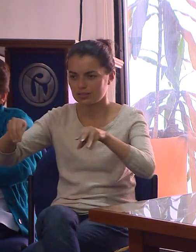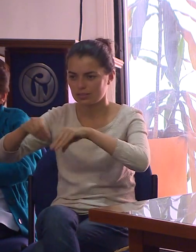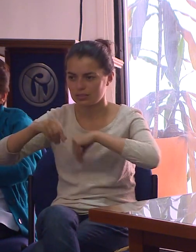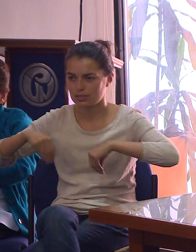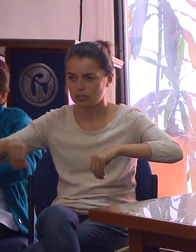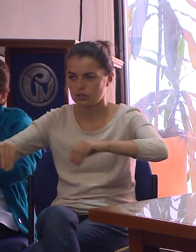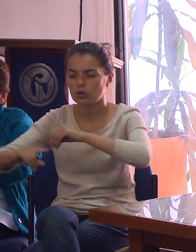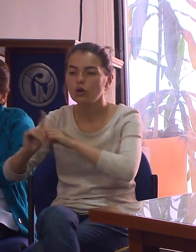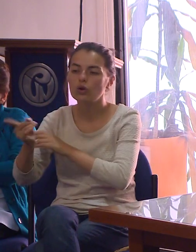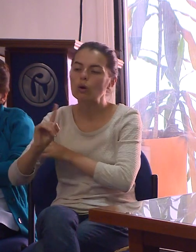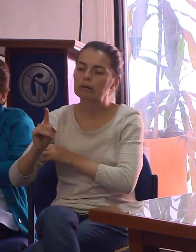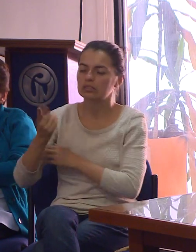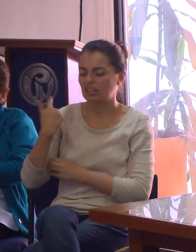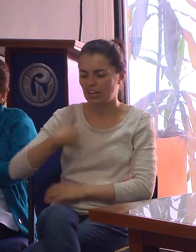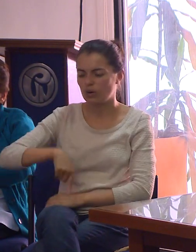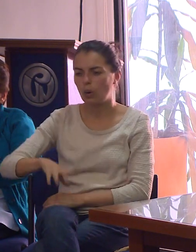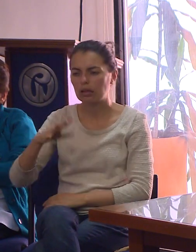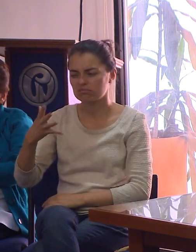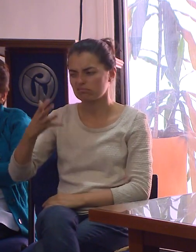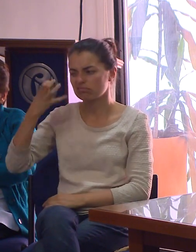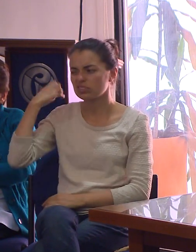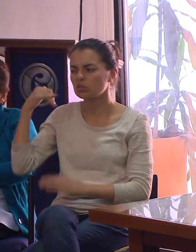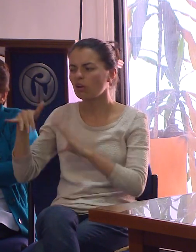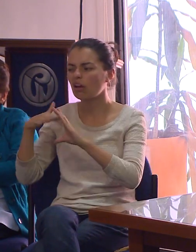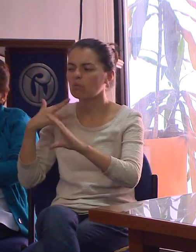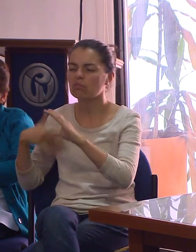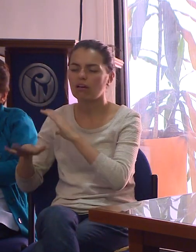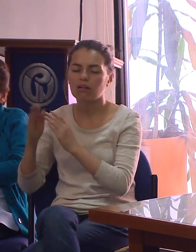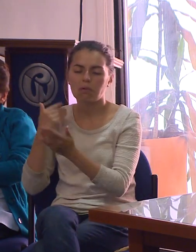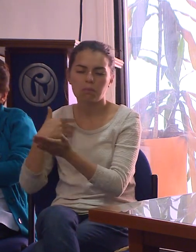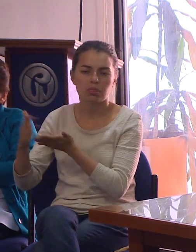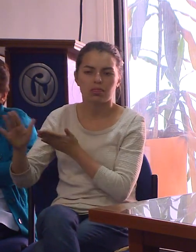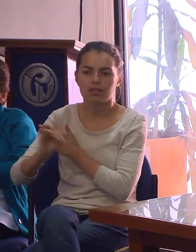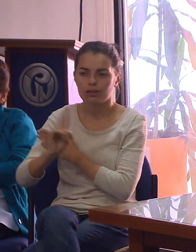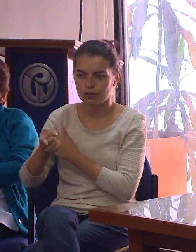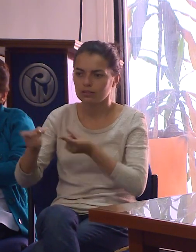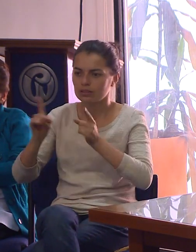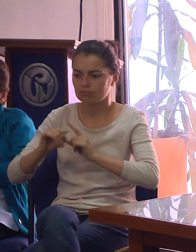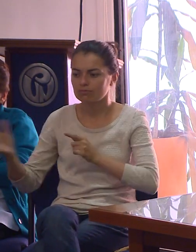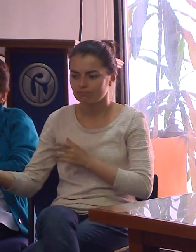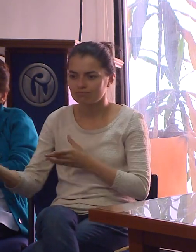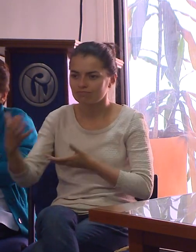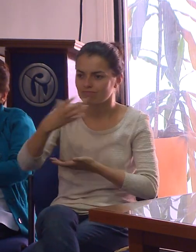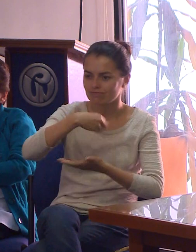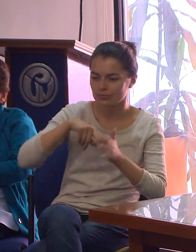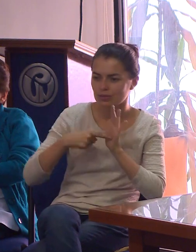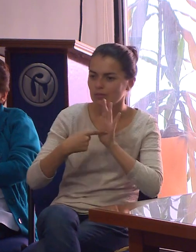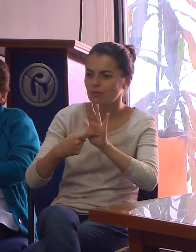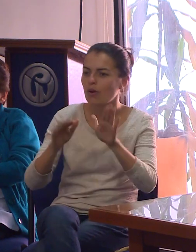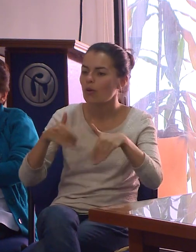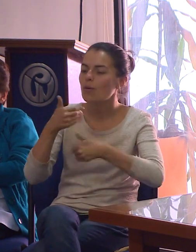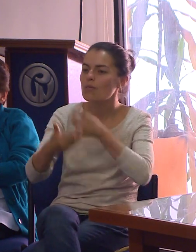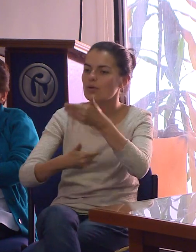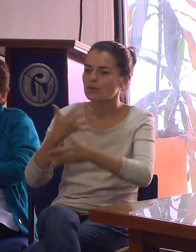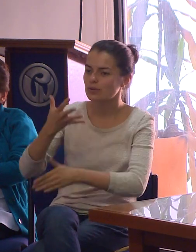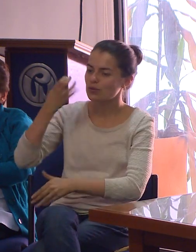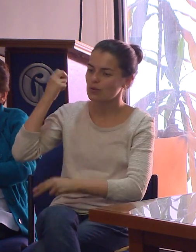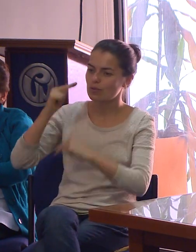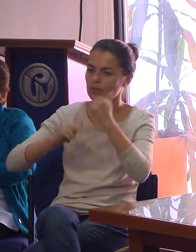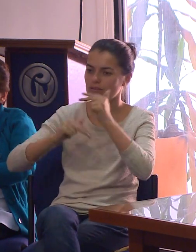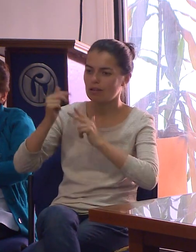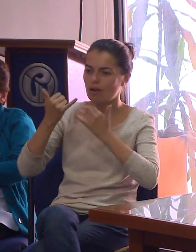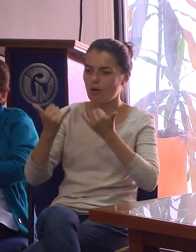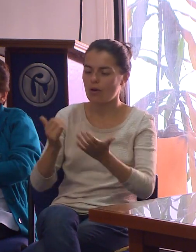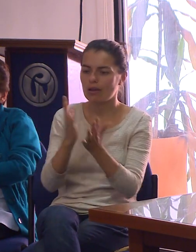no desconociendo su historia ambiental y cómo se han generado también procesos de transformación histórico que de pronto hoy